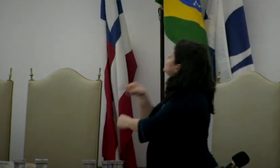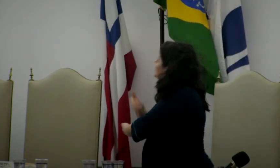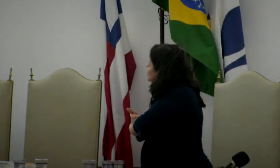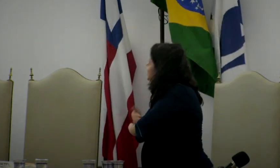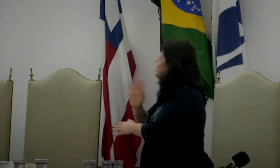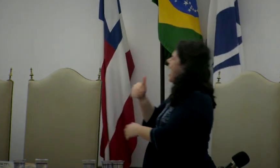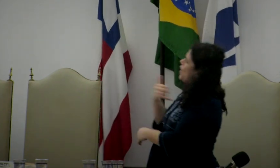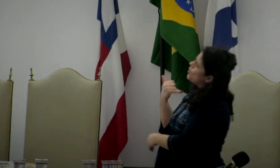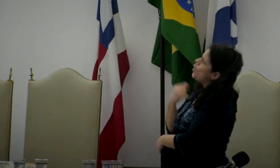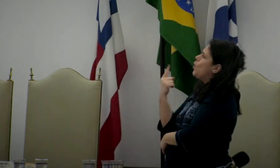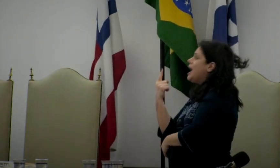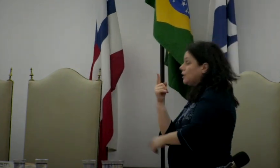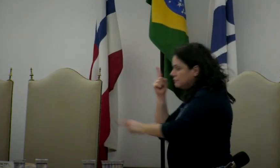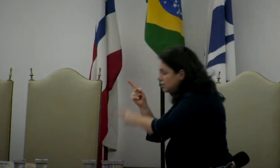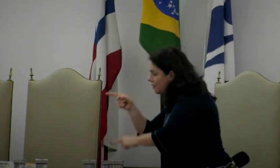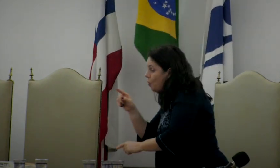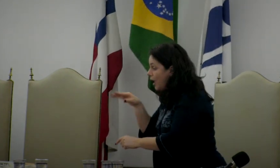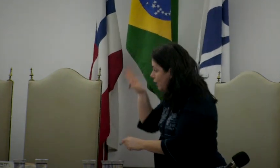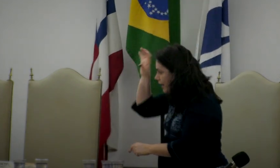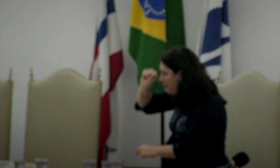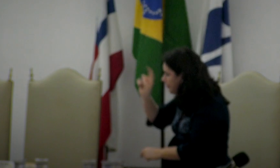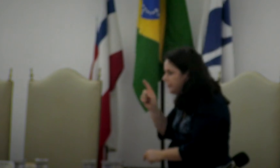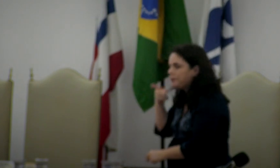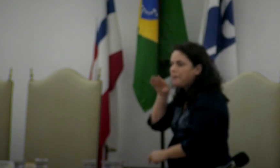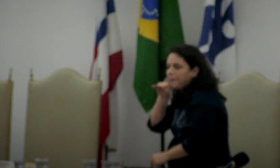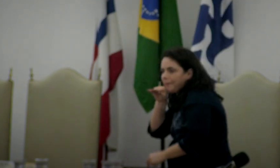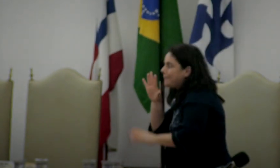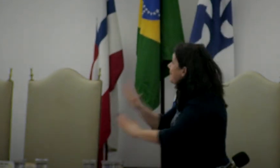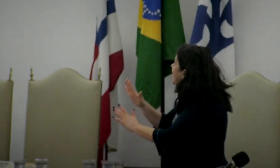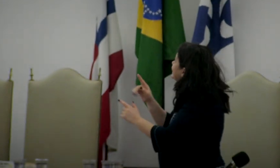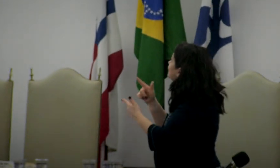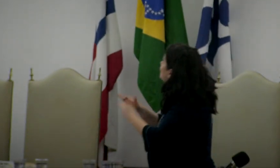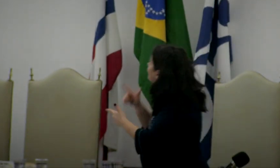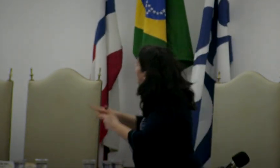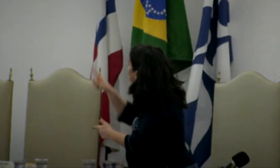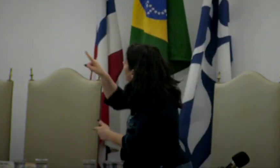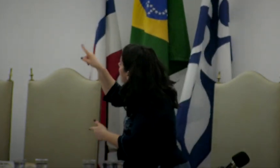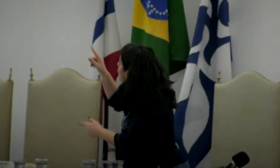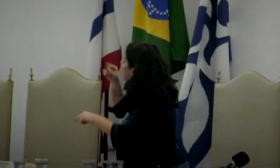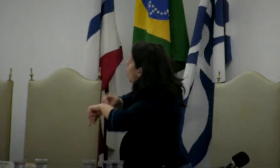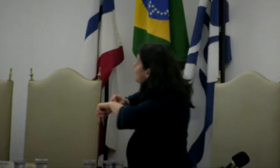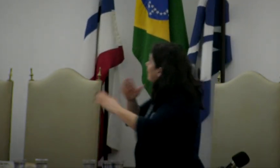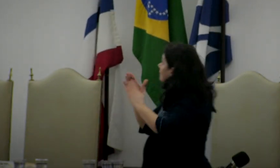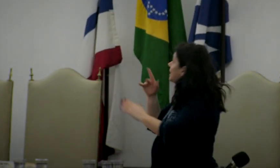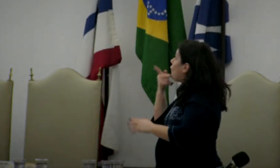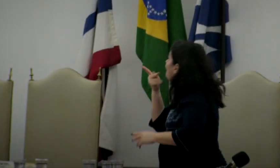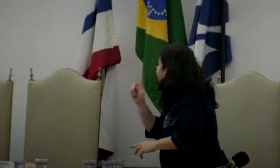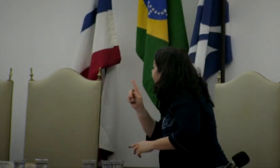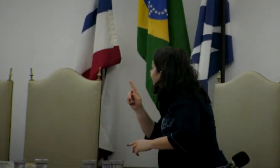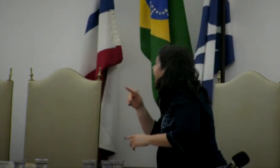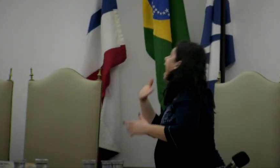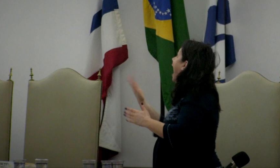pode detectar quando a criança já está lá por 1 ano e meio. Quando chega a fase de falar e a criança não fala, não responde